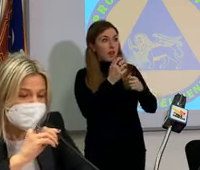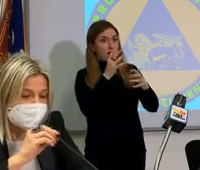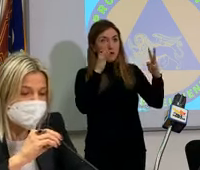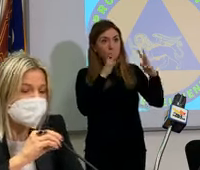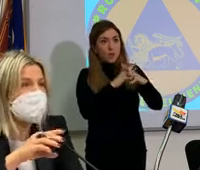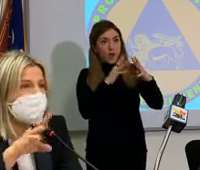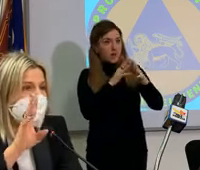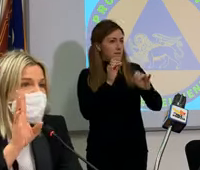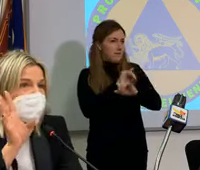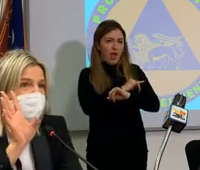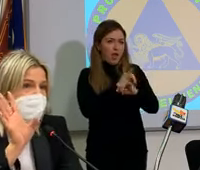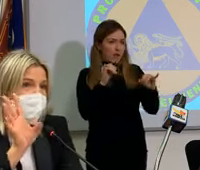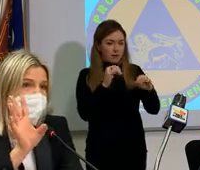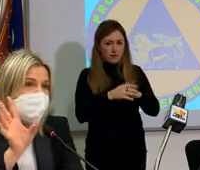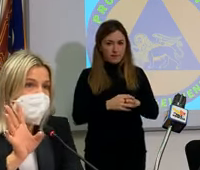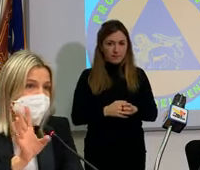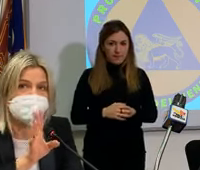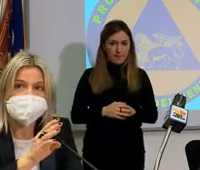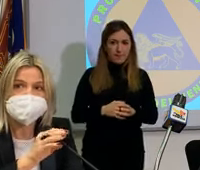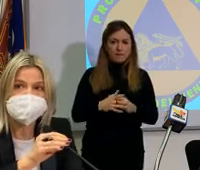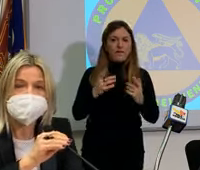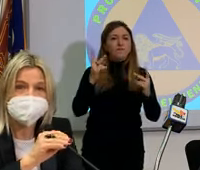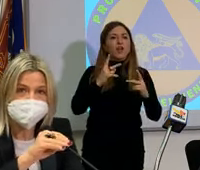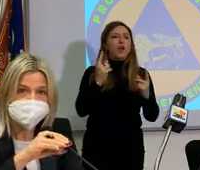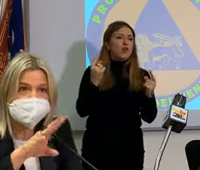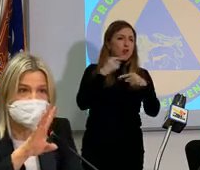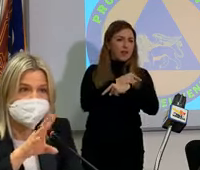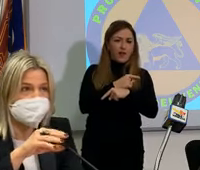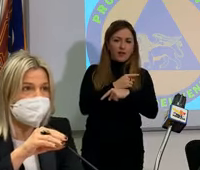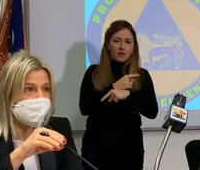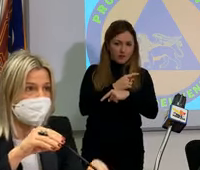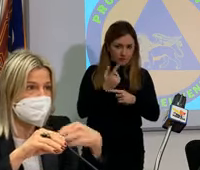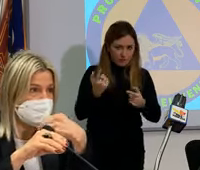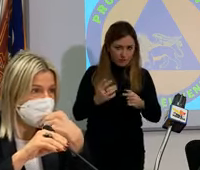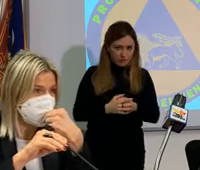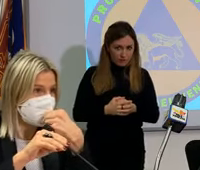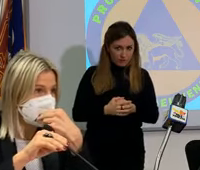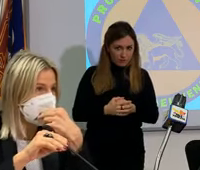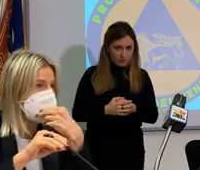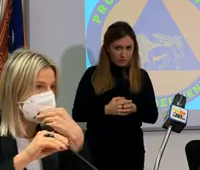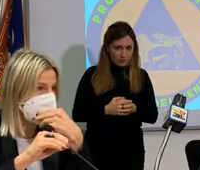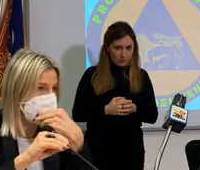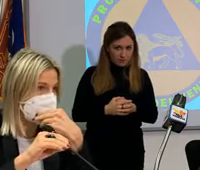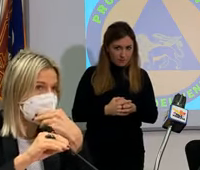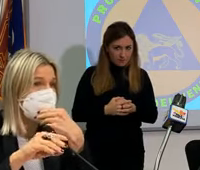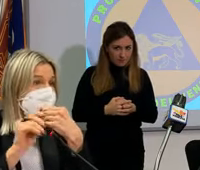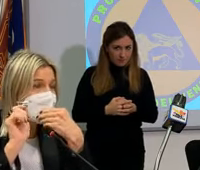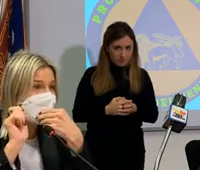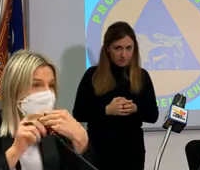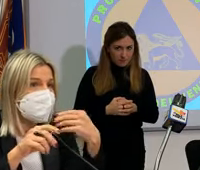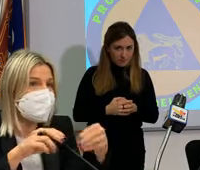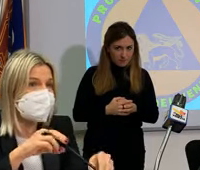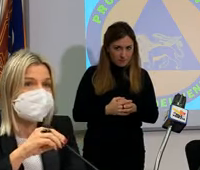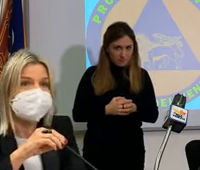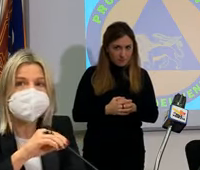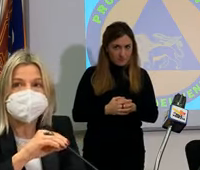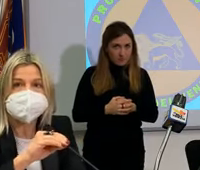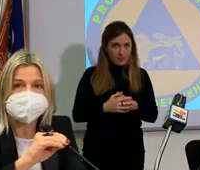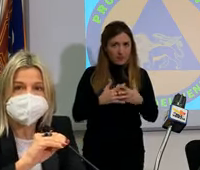anzi gli accordi che abbiamo presa una delle sue l'unica regione che sta facendo tamponi con la mmg e tutor nesso